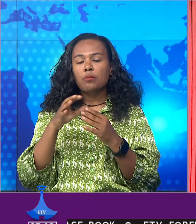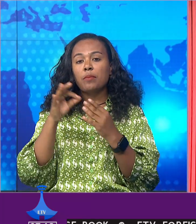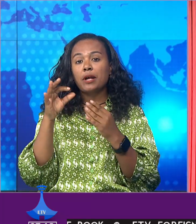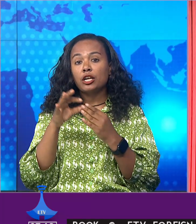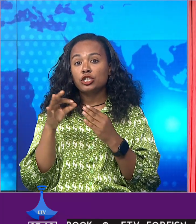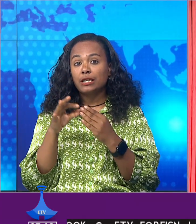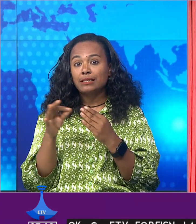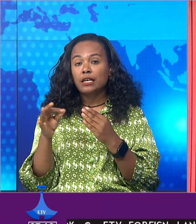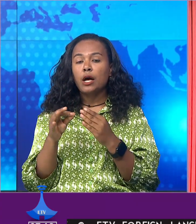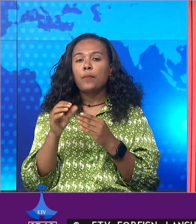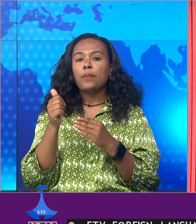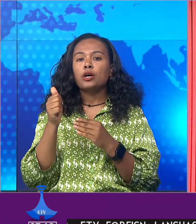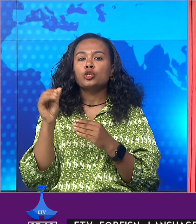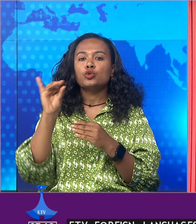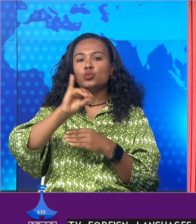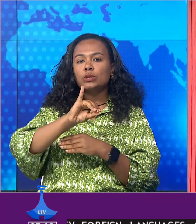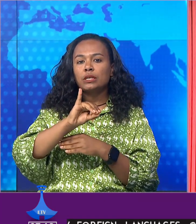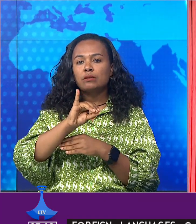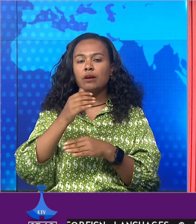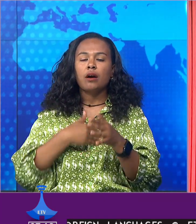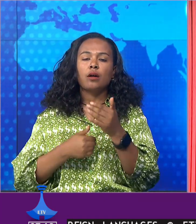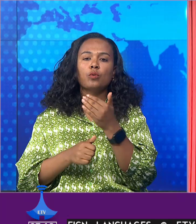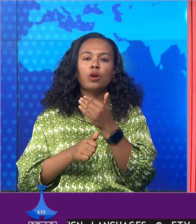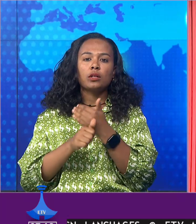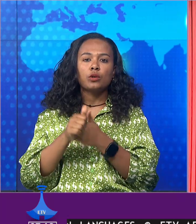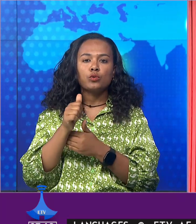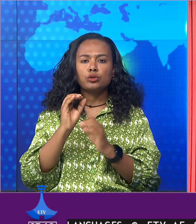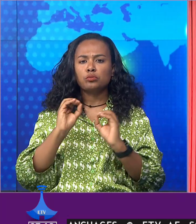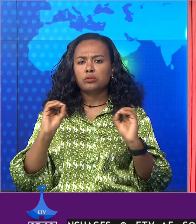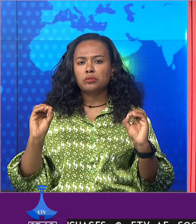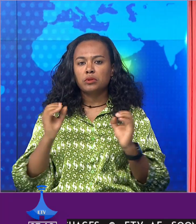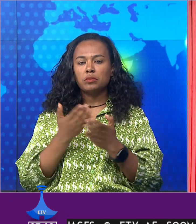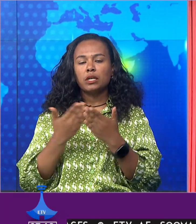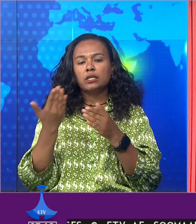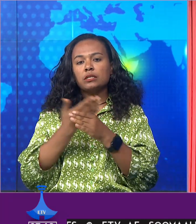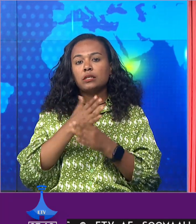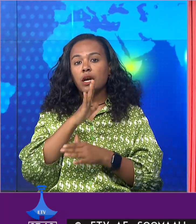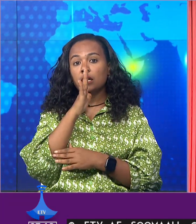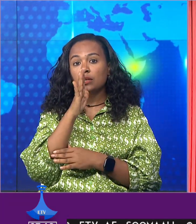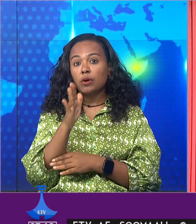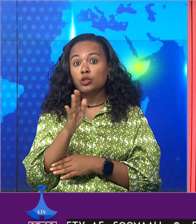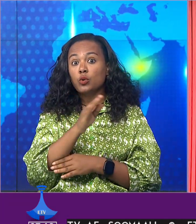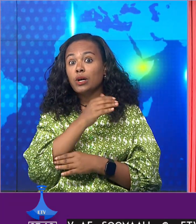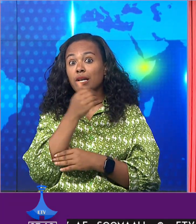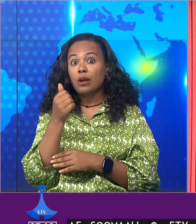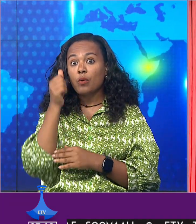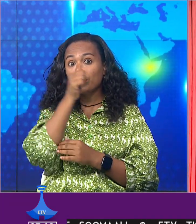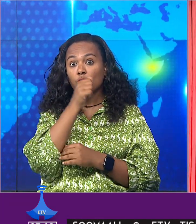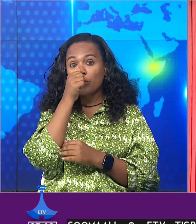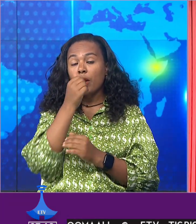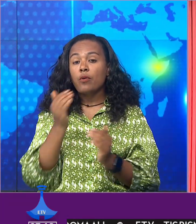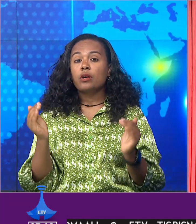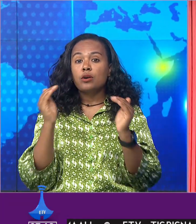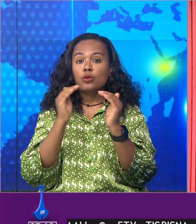በመራጭነትም በእጩነትም አካል ጉዳተኞች ምንም አይነት ነገር ሳይገድባቸው ከሌላው ኢትዮጵያዊ